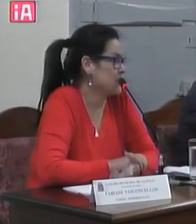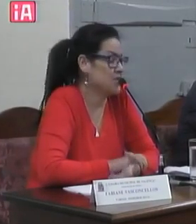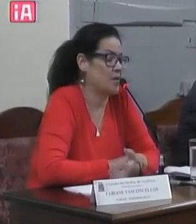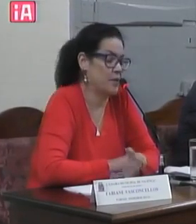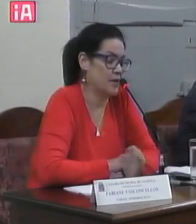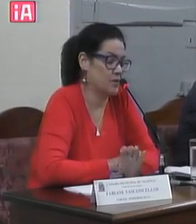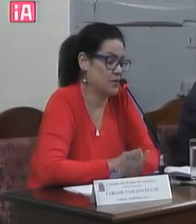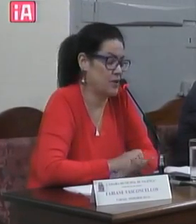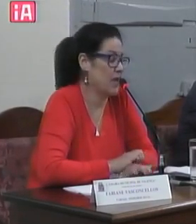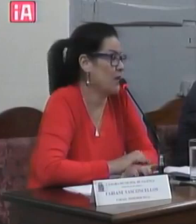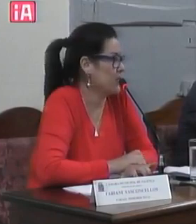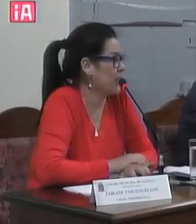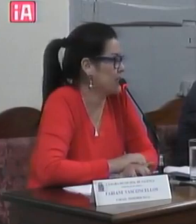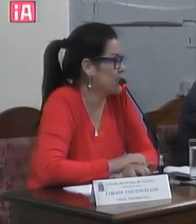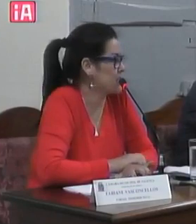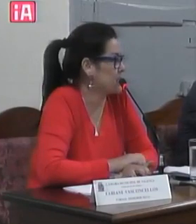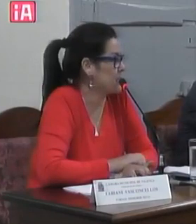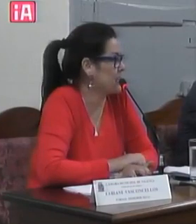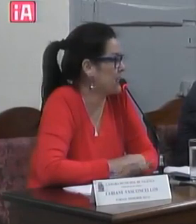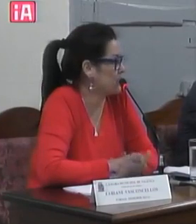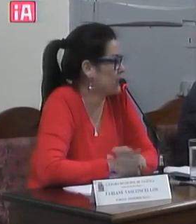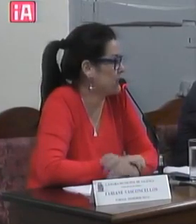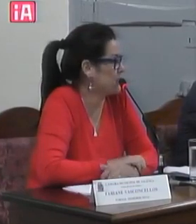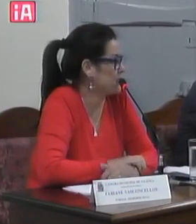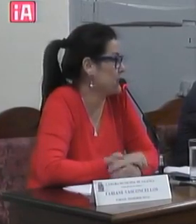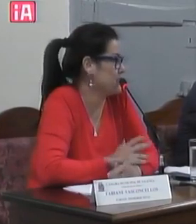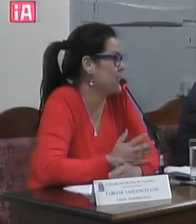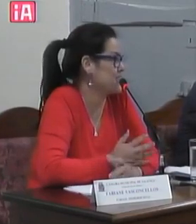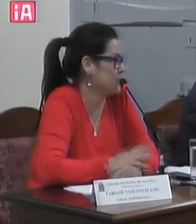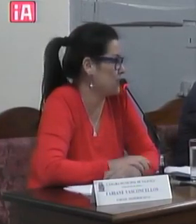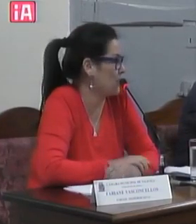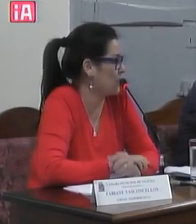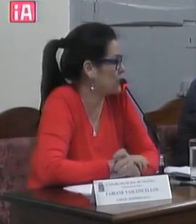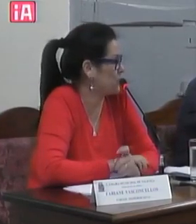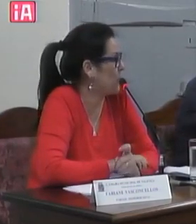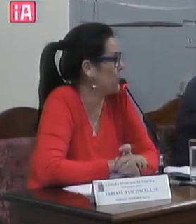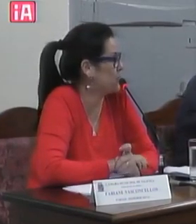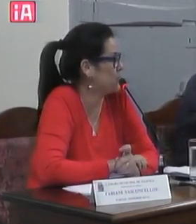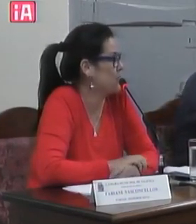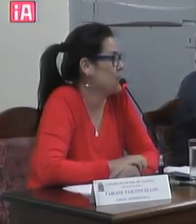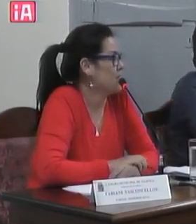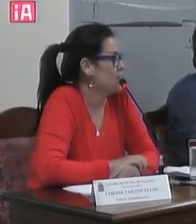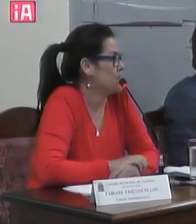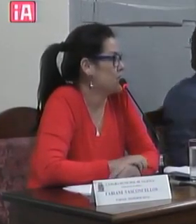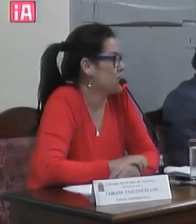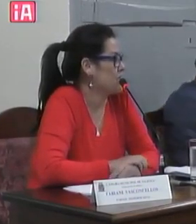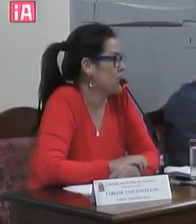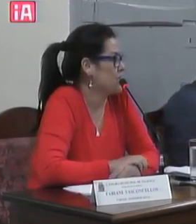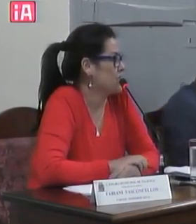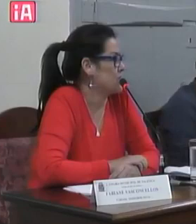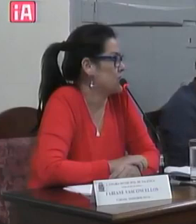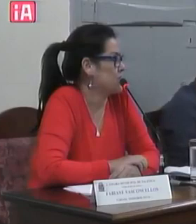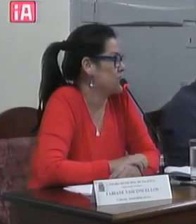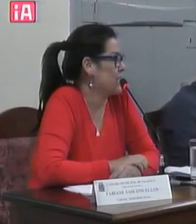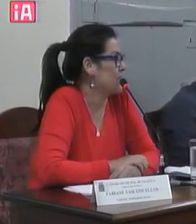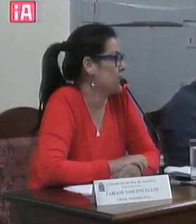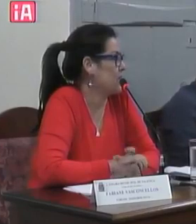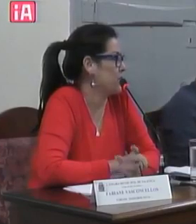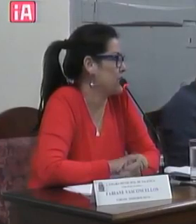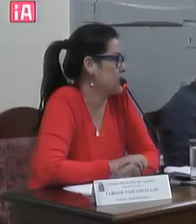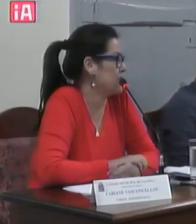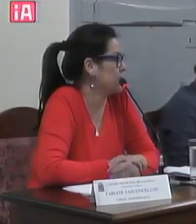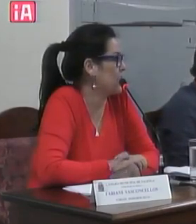esse engajamento de realmente ter um efetivo concurso público, se vocês